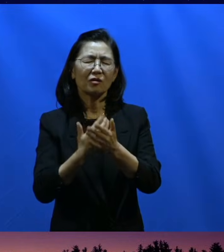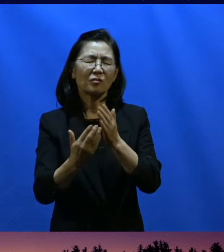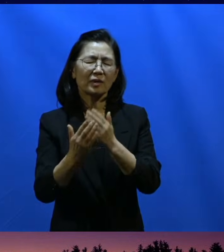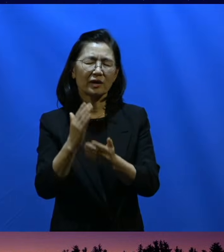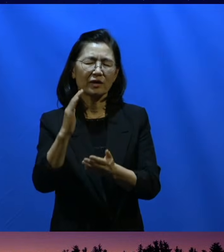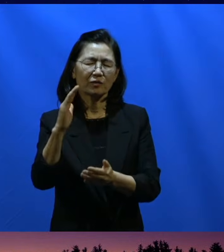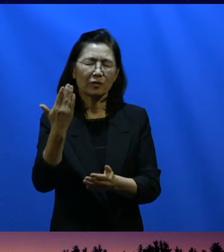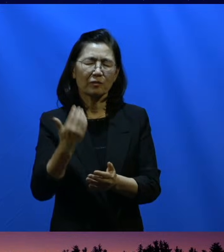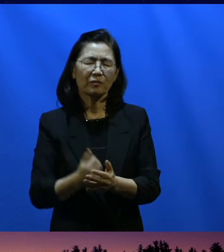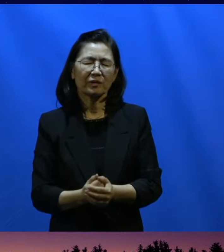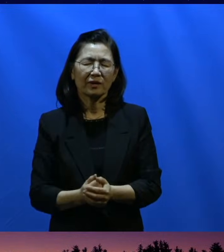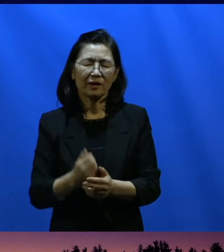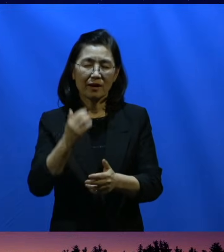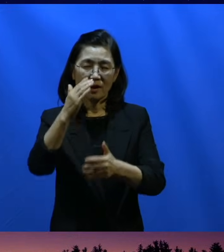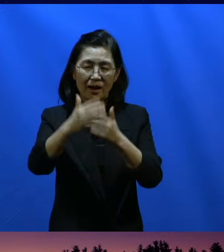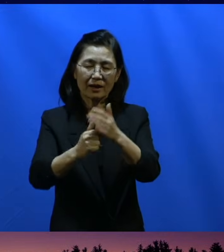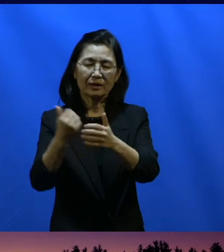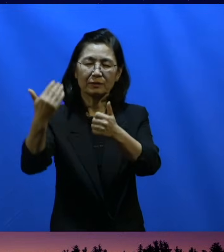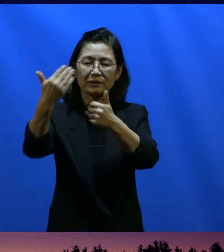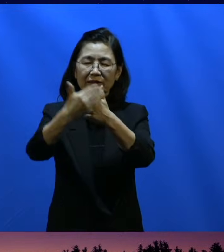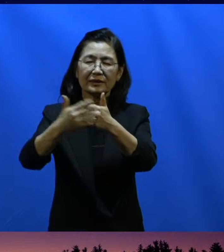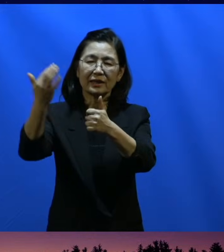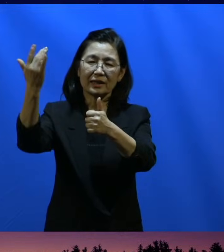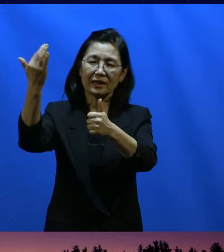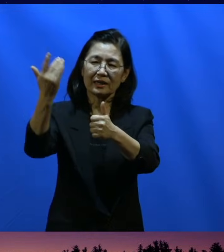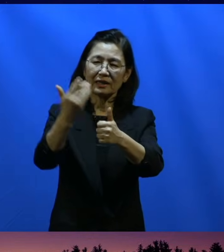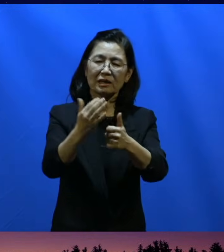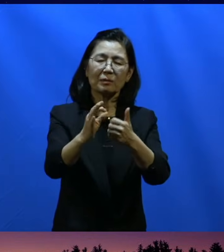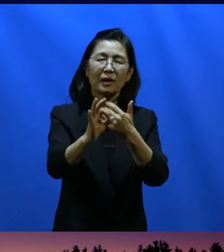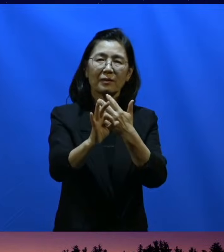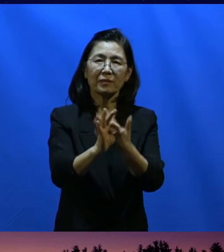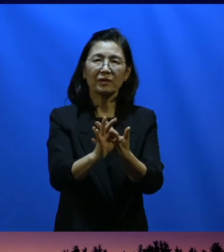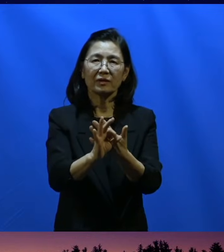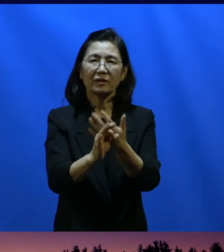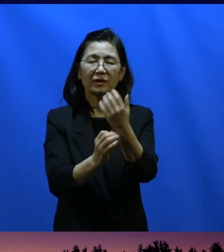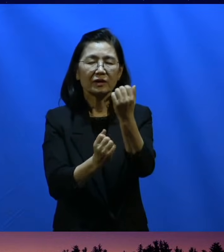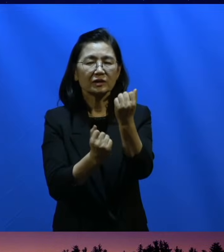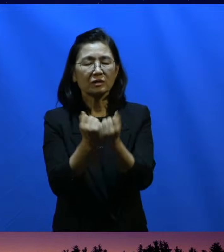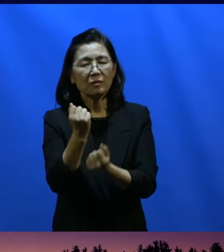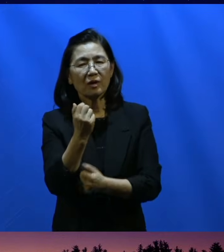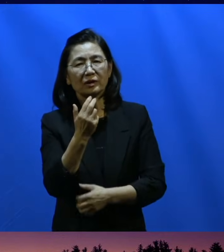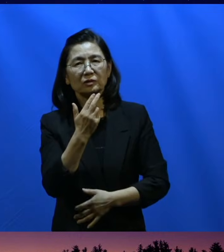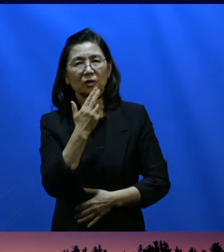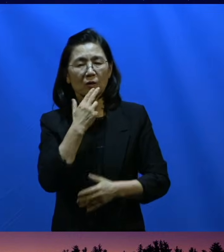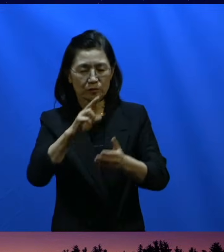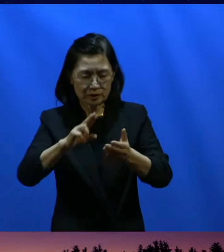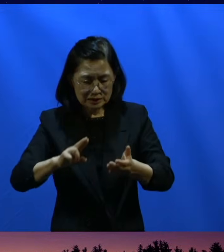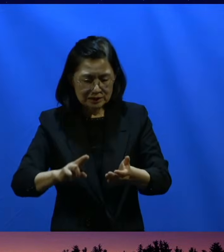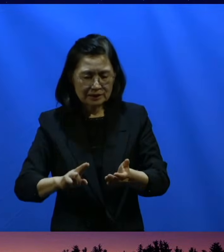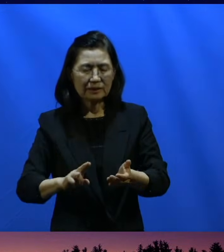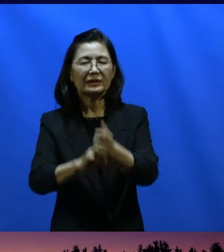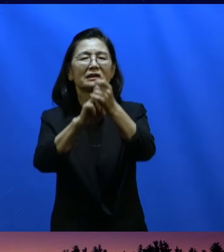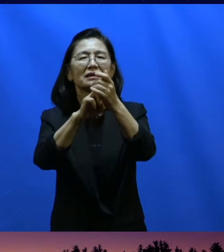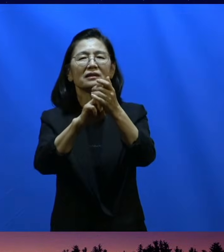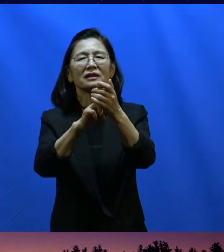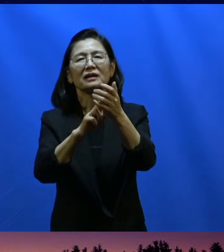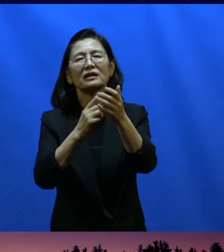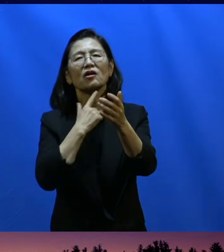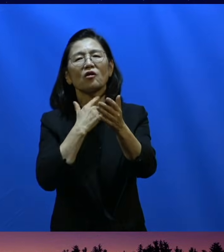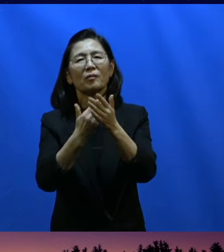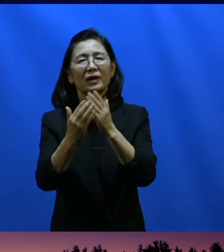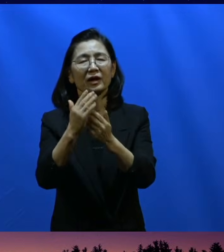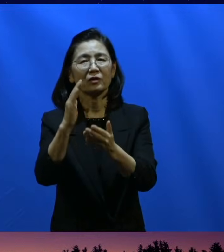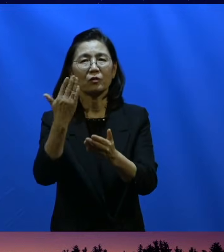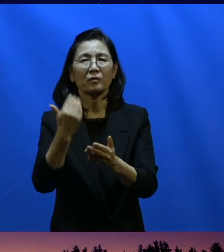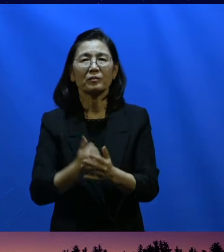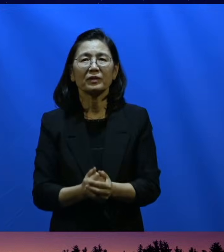은혜, 그 은혜가 임하면 설명할 수 없는 역사가 우리의 삶 가운데 일어나게 될 줄로 믿습니다.